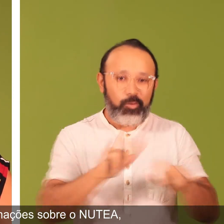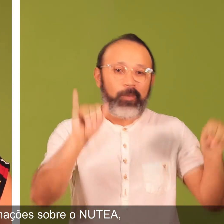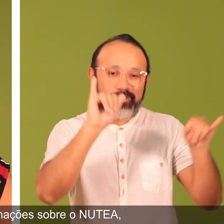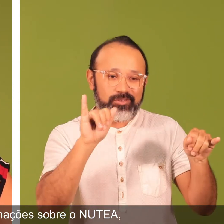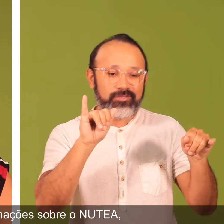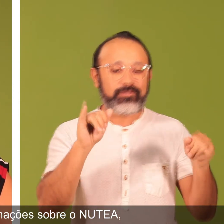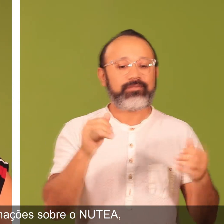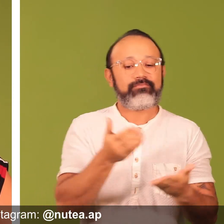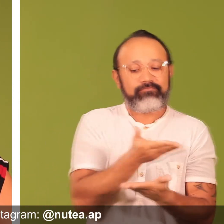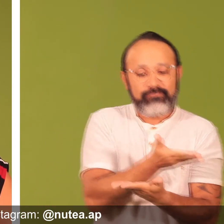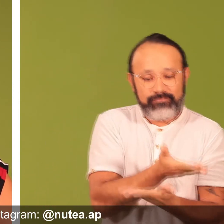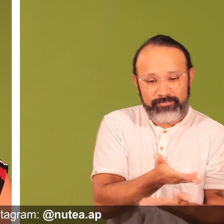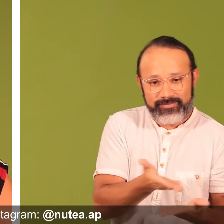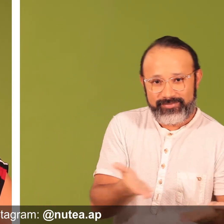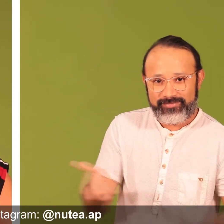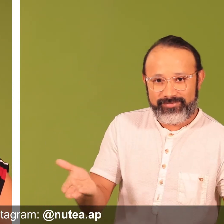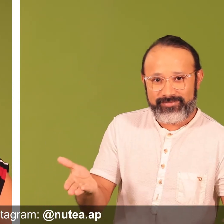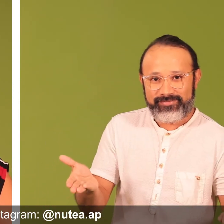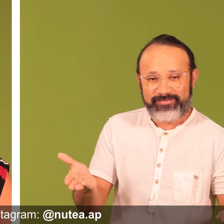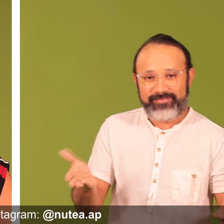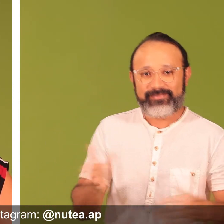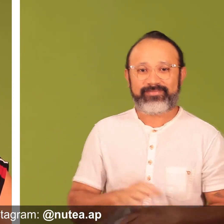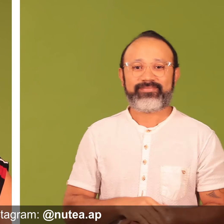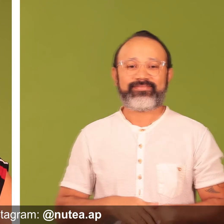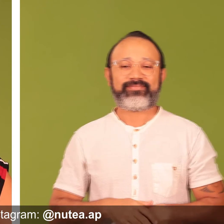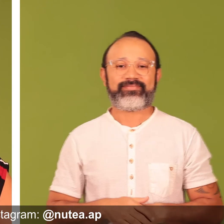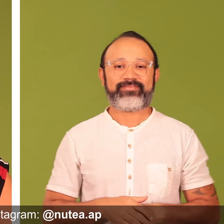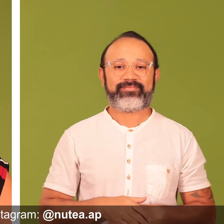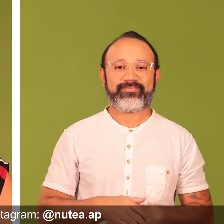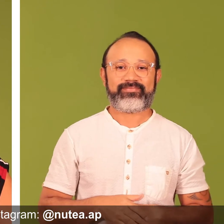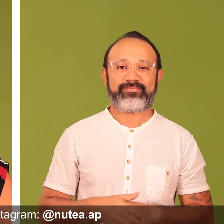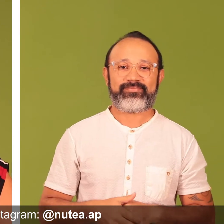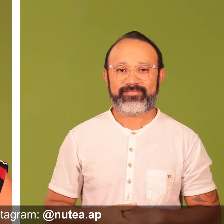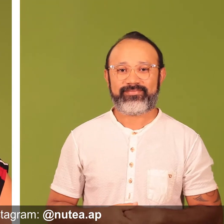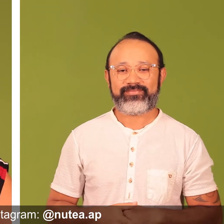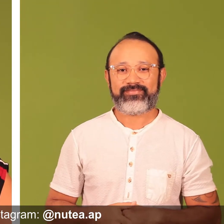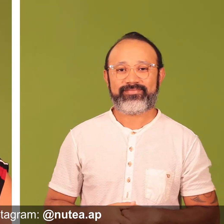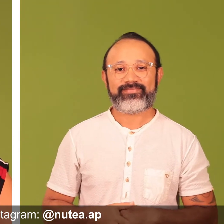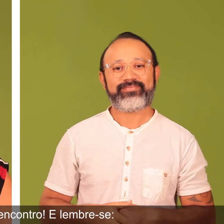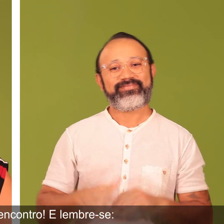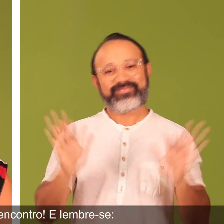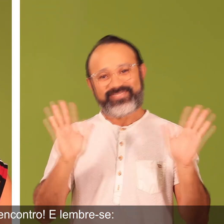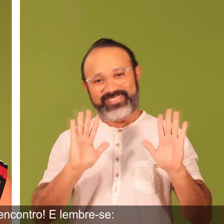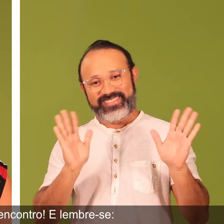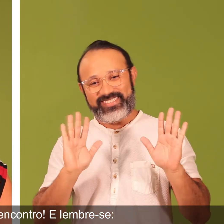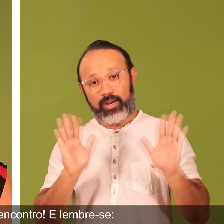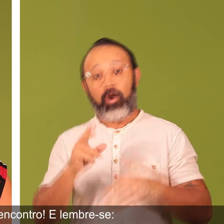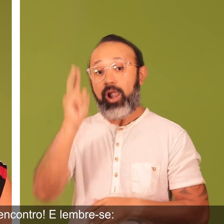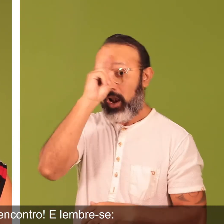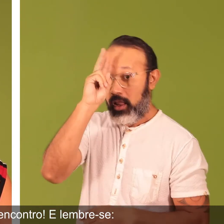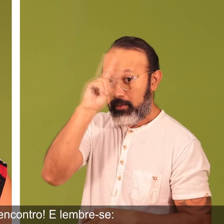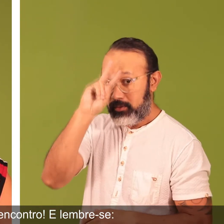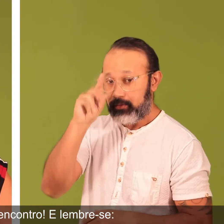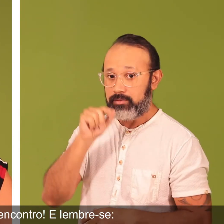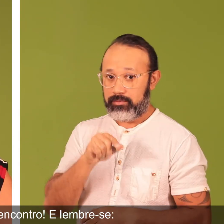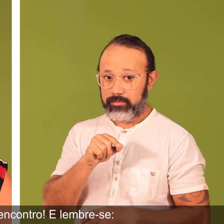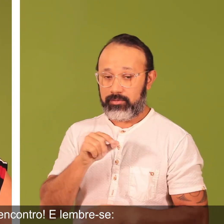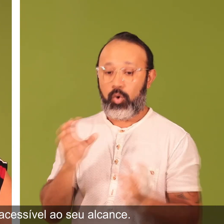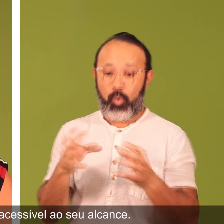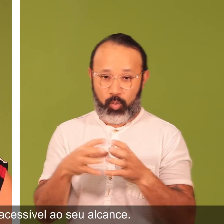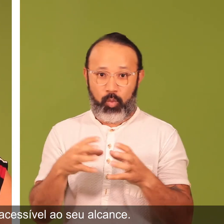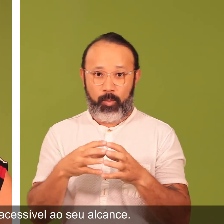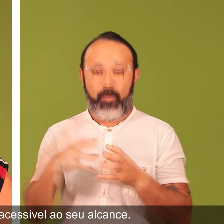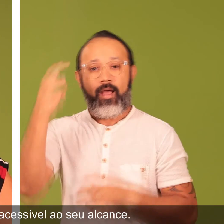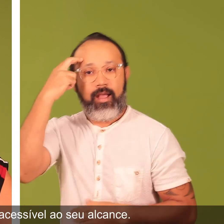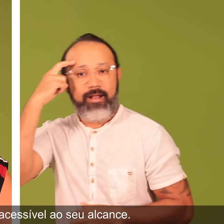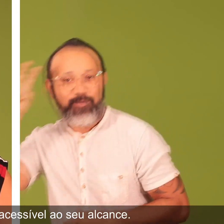mais informações sobre oteia acesso o Instagram@luteya. Up até o próximo encontro e